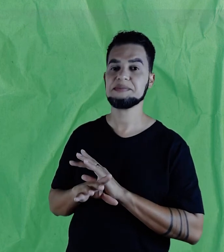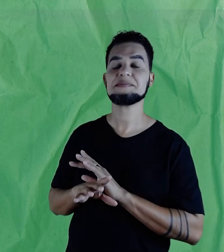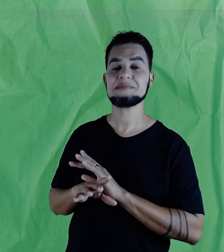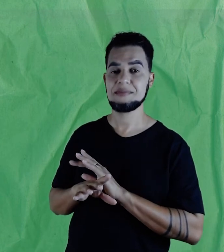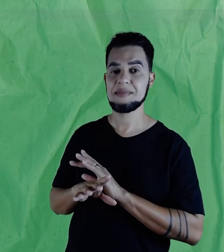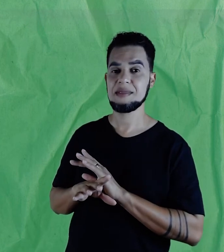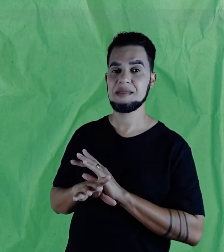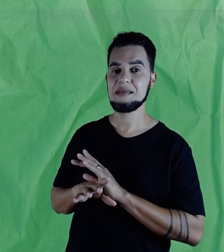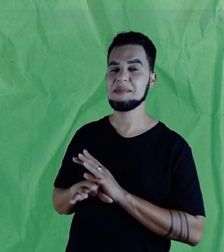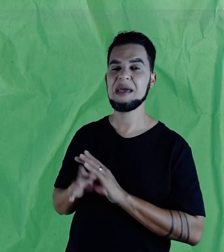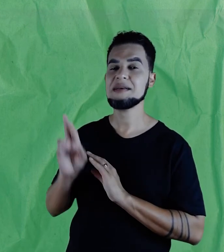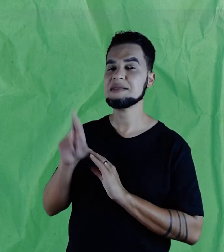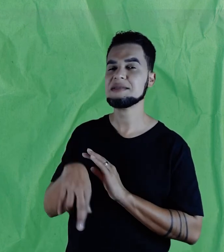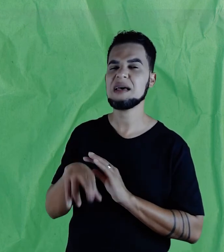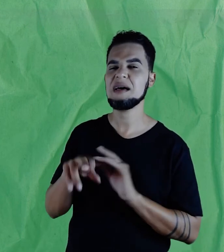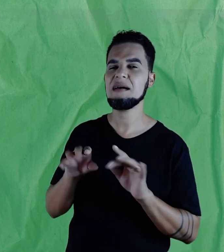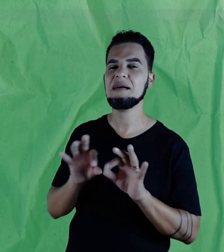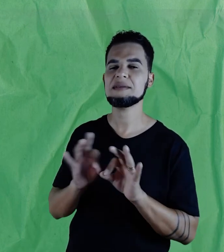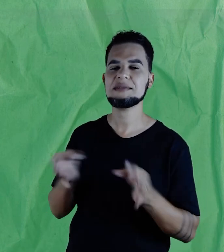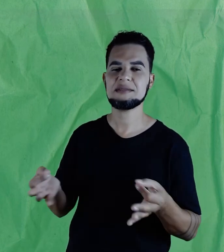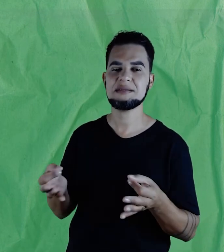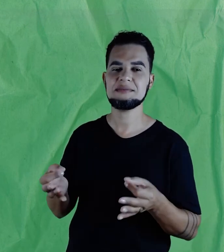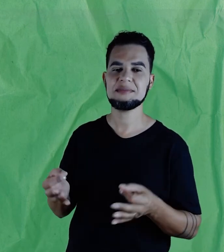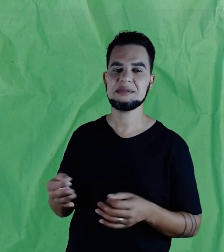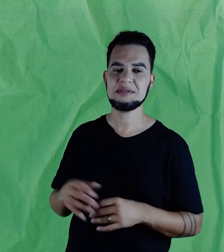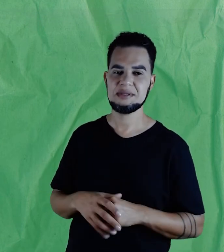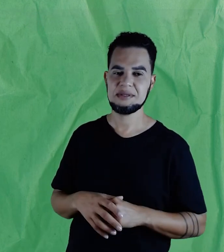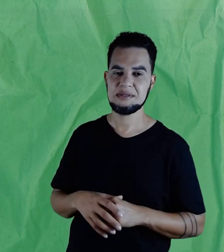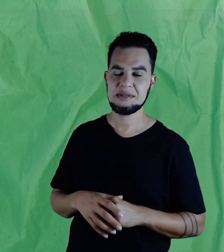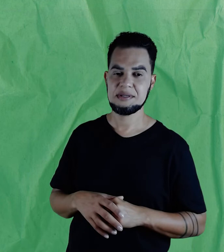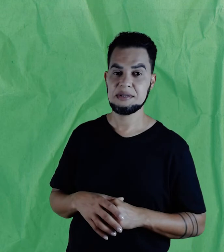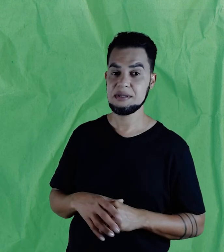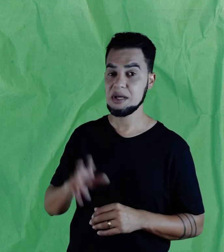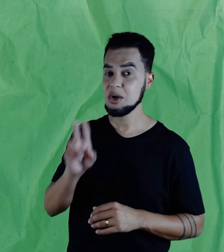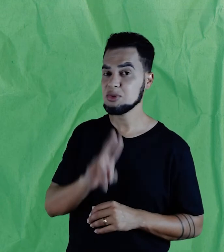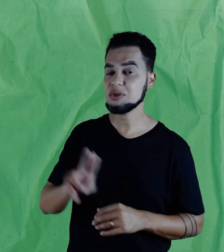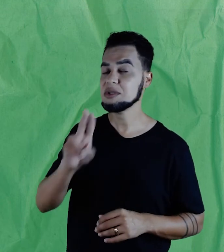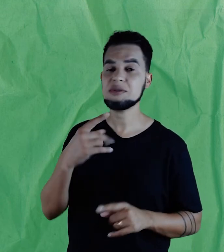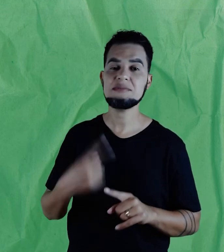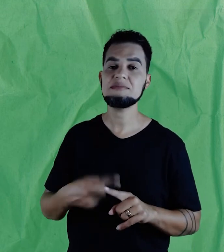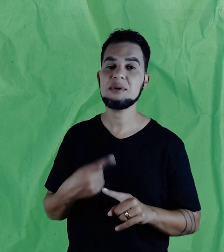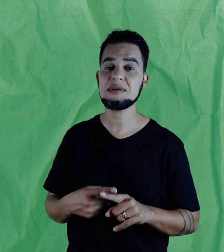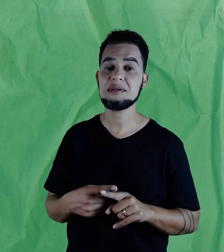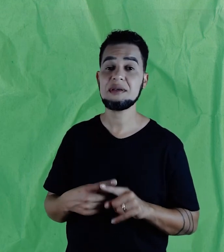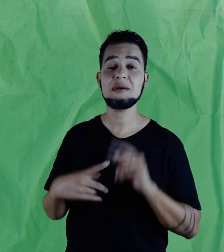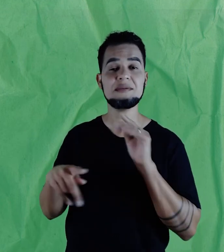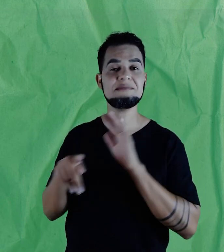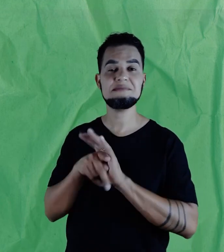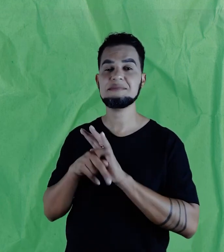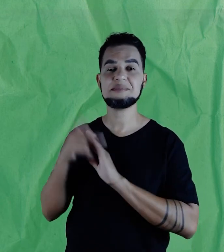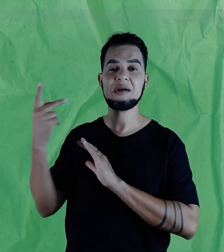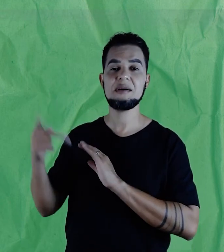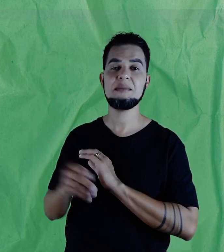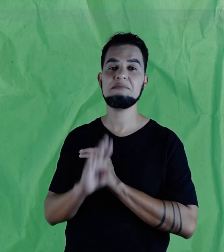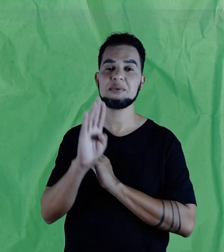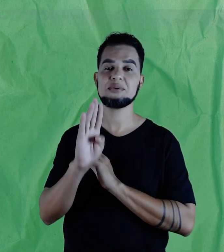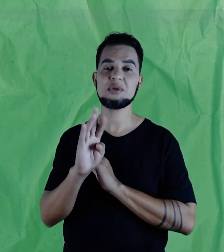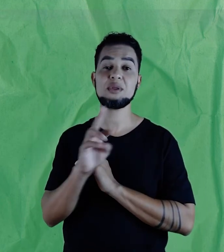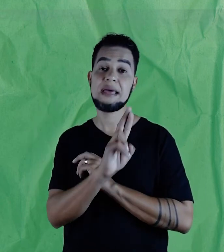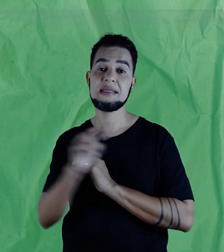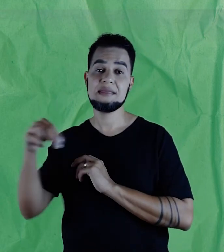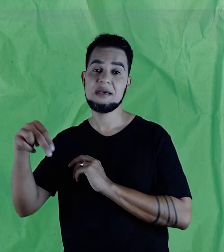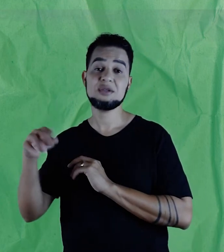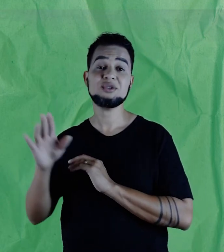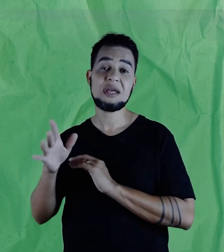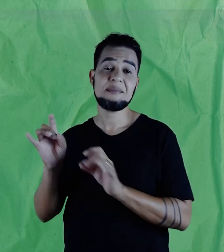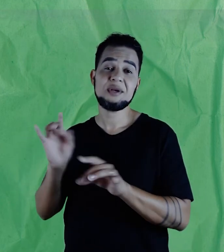A resposta aqui é bem simples, né? Eu utilizo o Touchable Opacity porque o próprio Button do React Native ele já